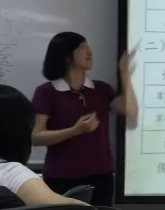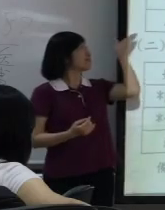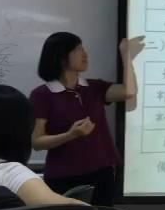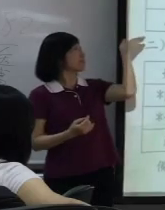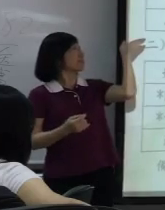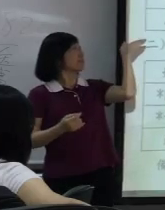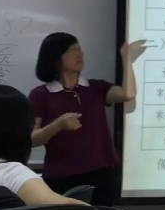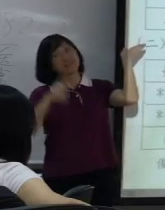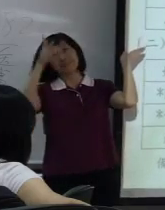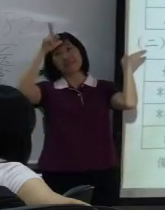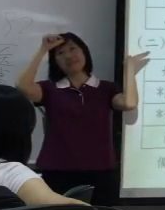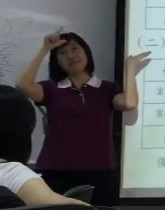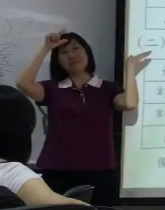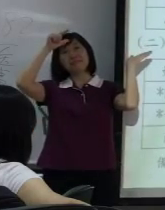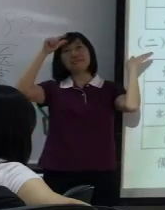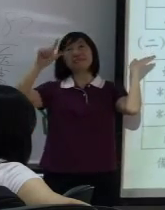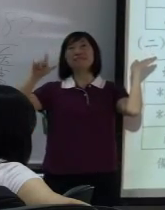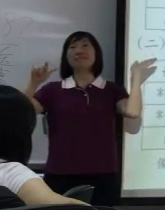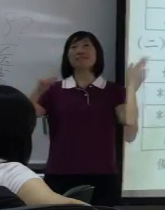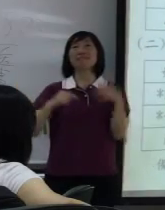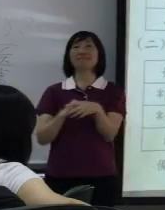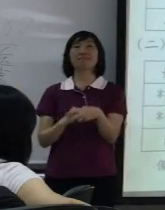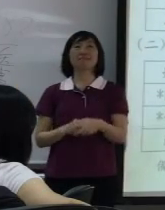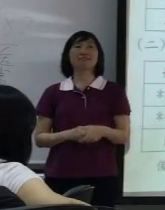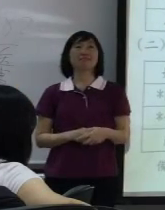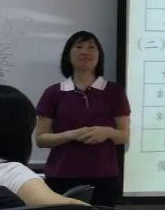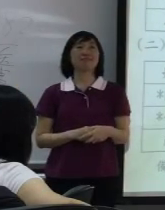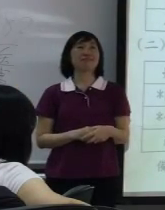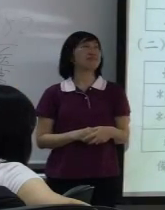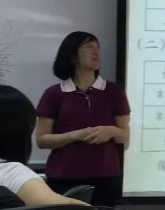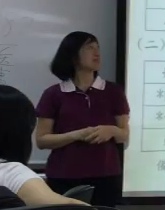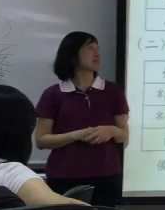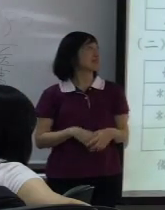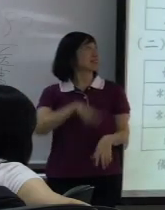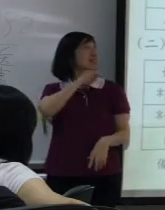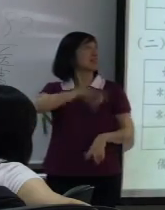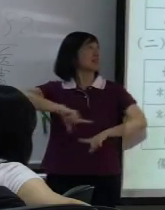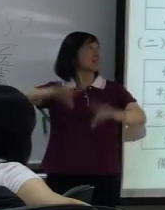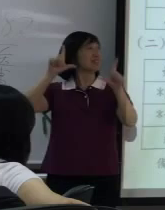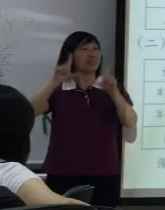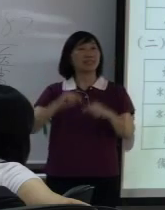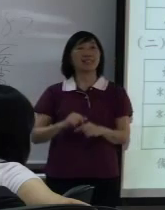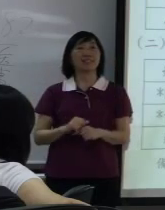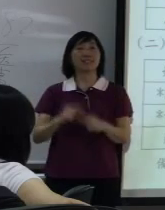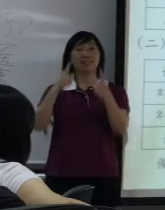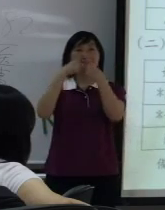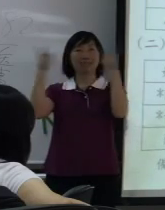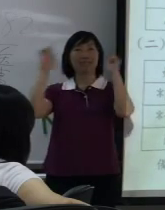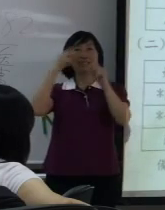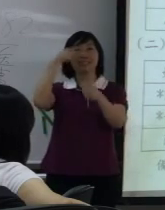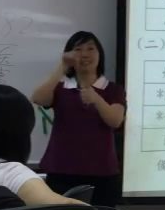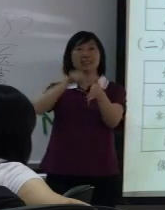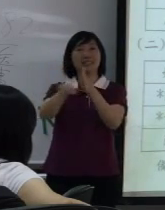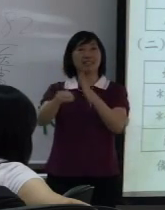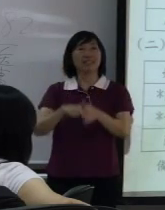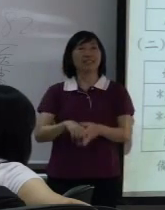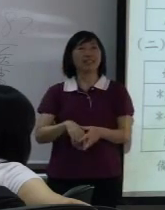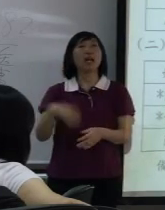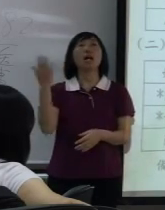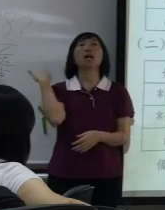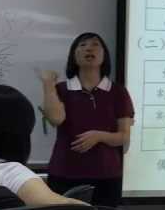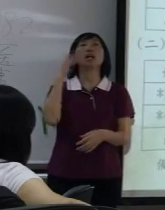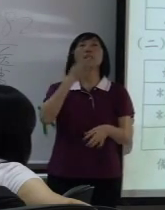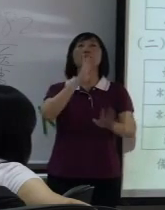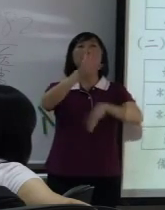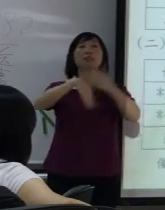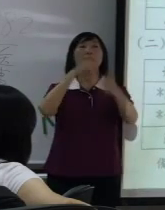接下来黄丽兰老师是、哎、屏东大学特教系以前的